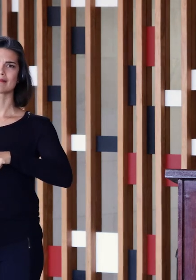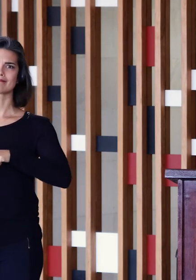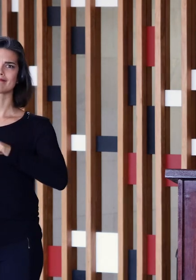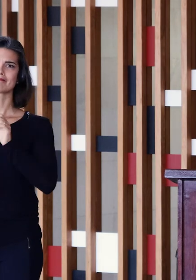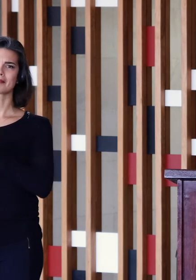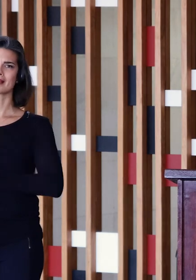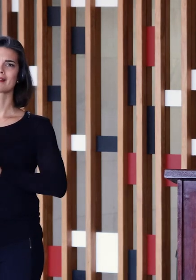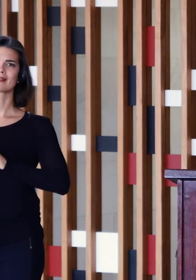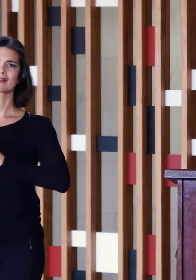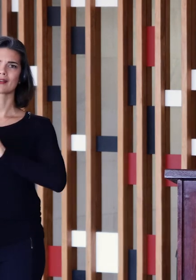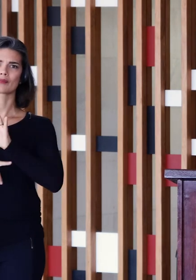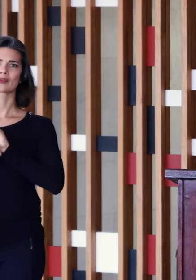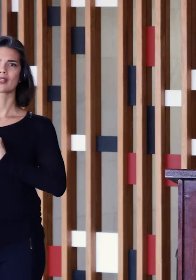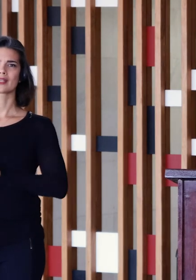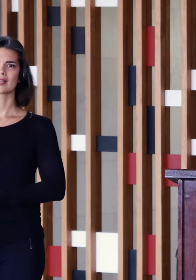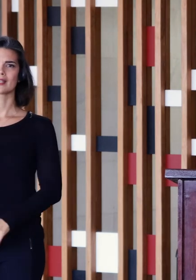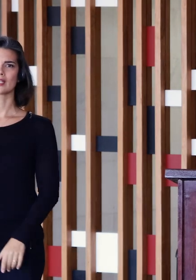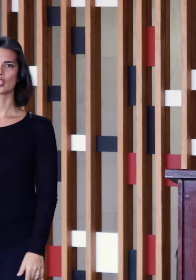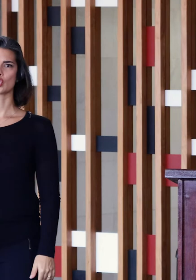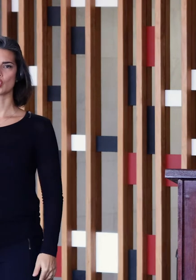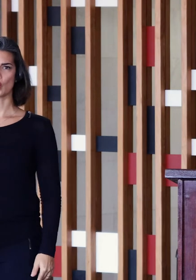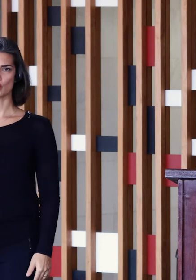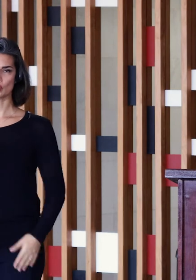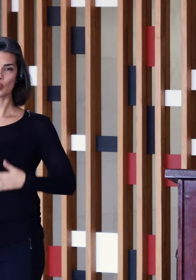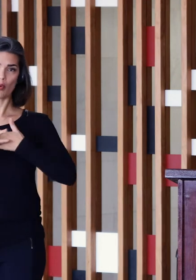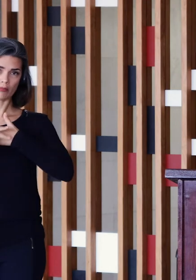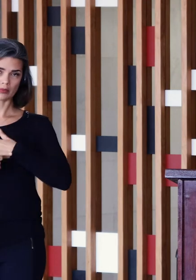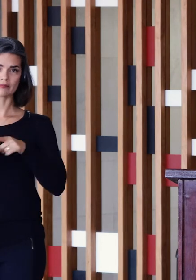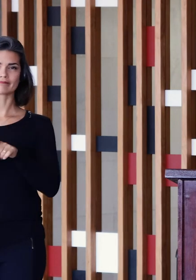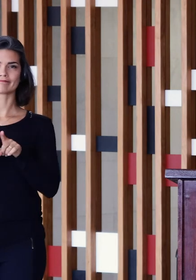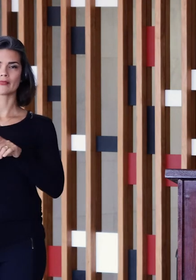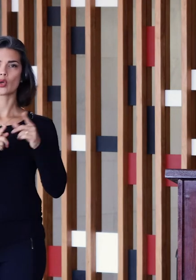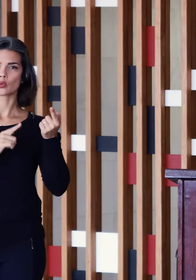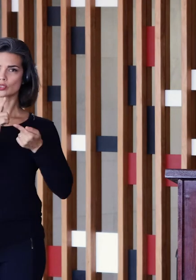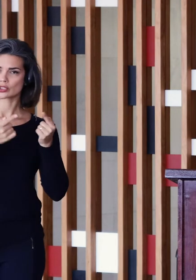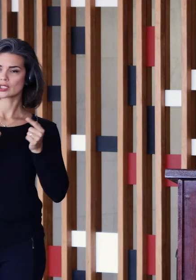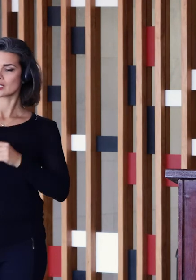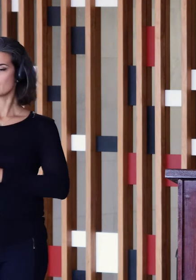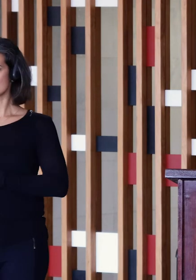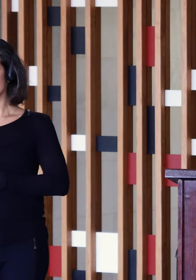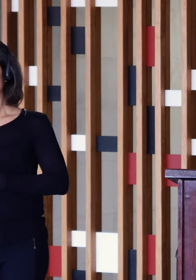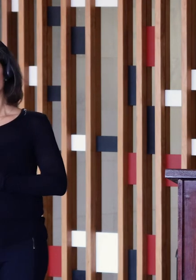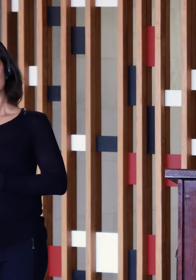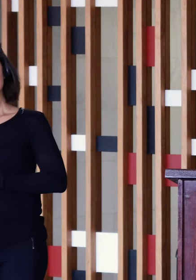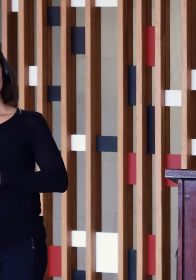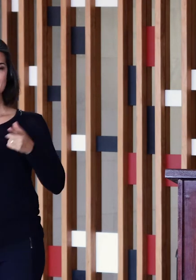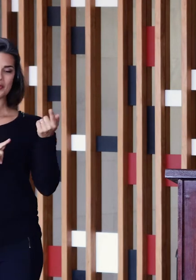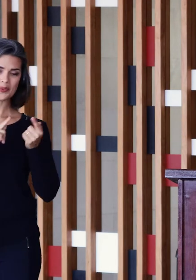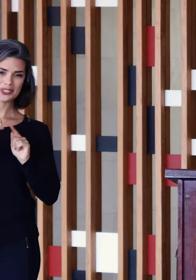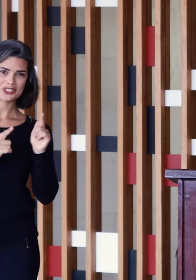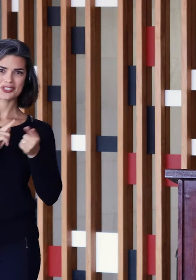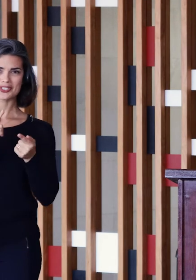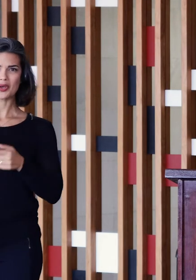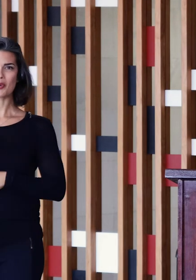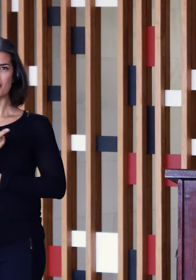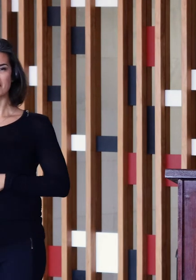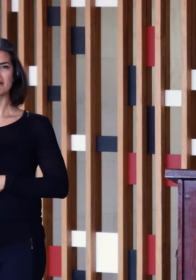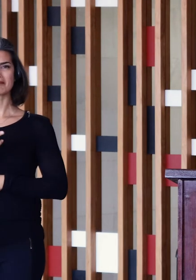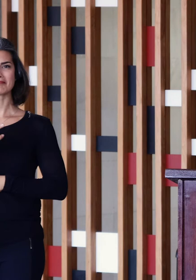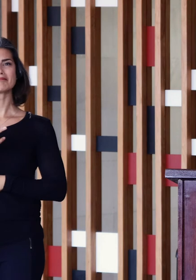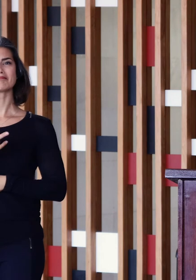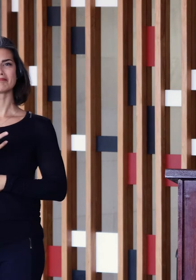verde. En consecuencia, Chile y Brasil, Brasil y Chile, no solo reafirman su amistad